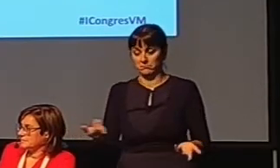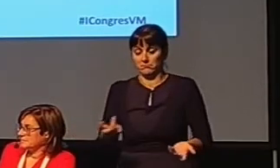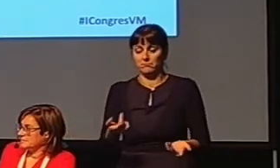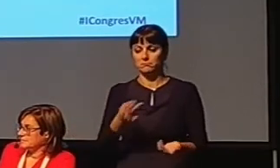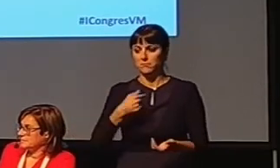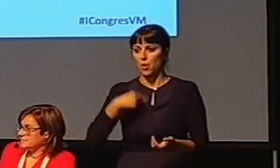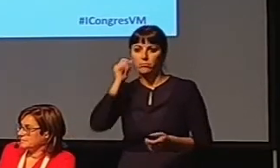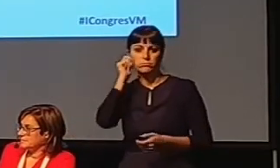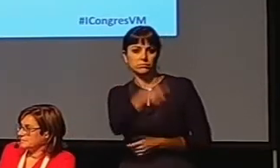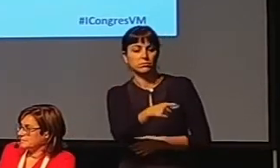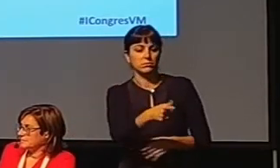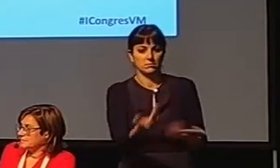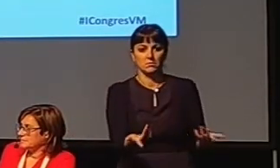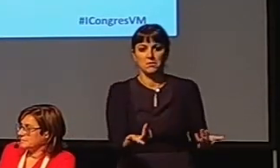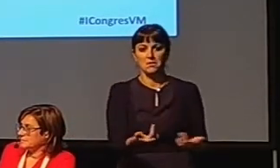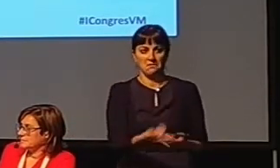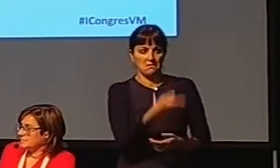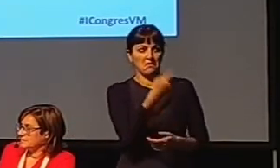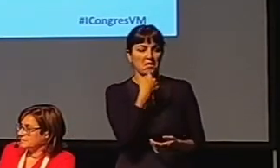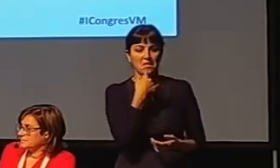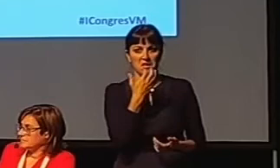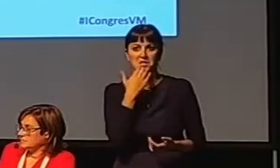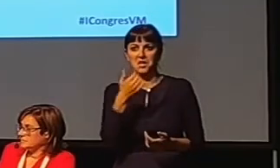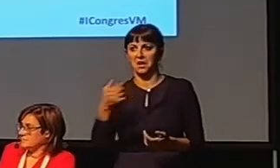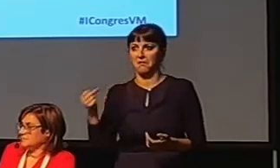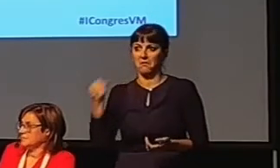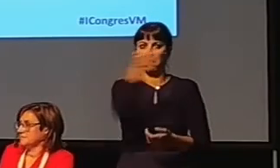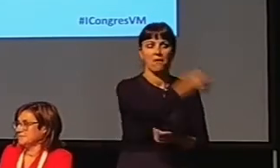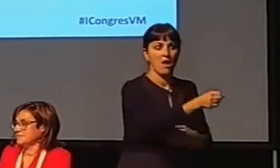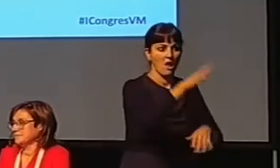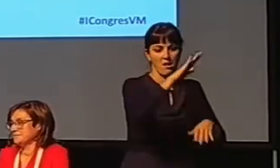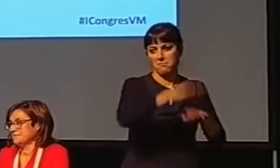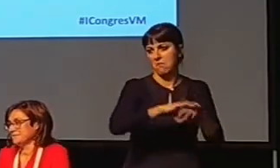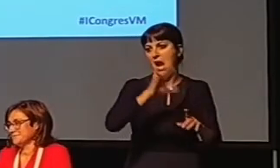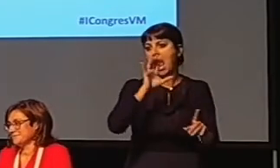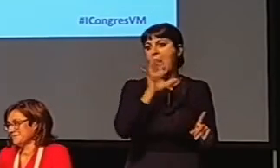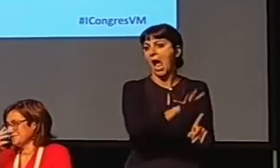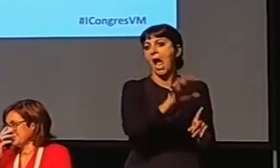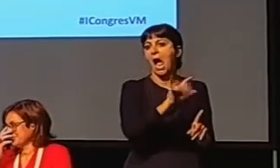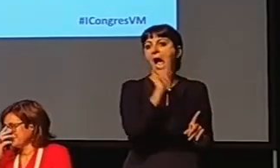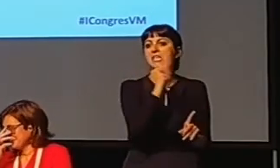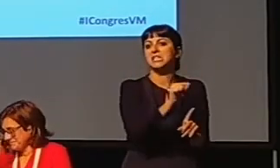a alguien per atendre un assetjament, te a hòstio, perquè clar.